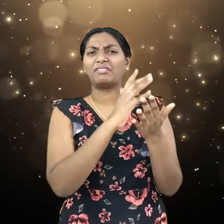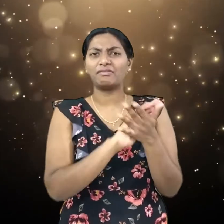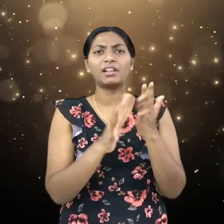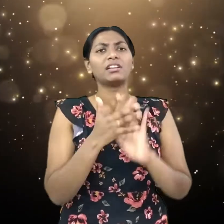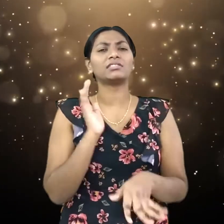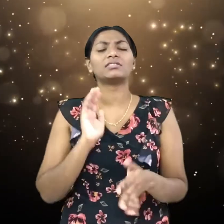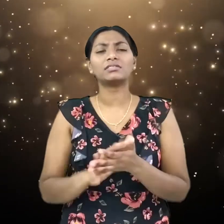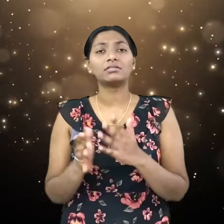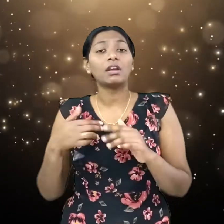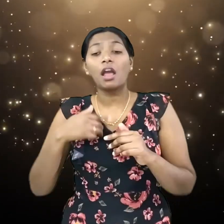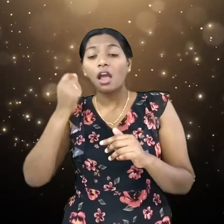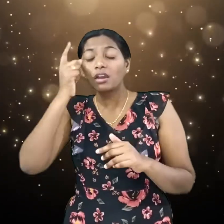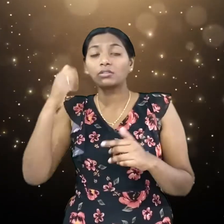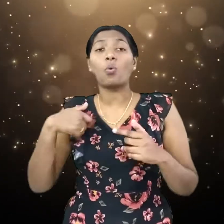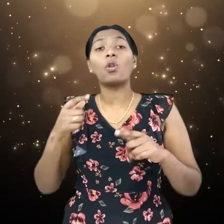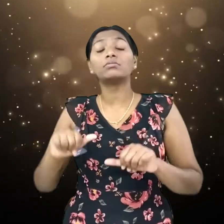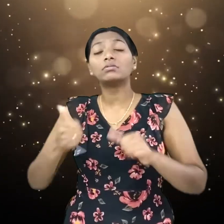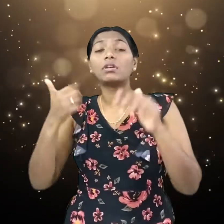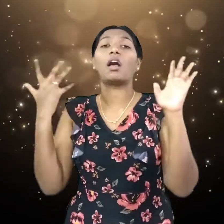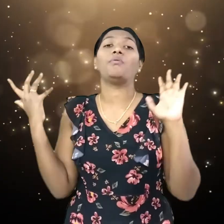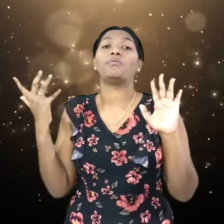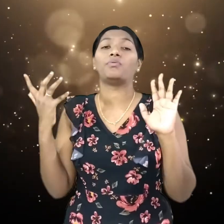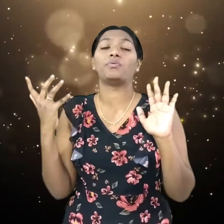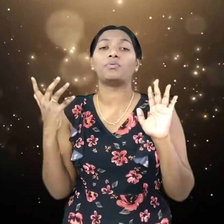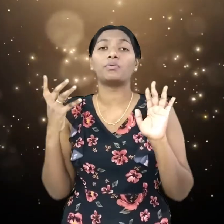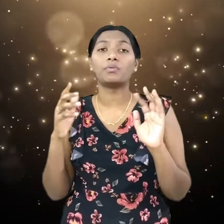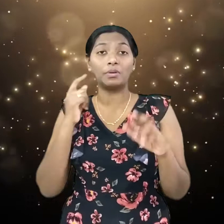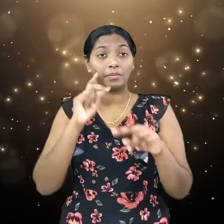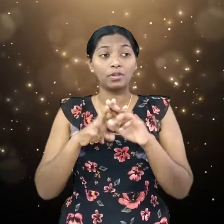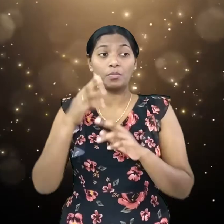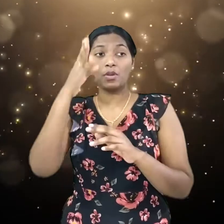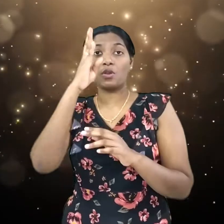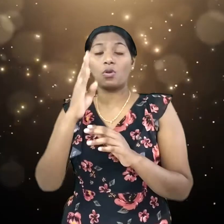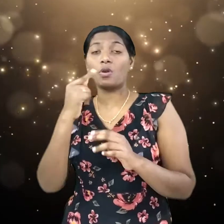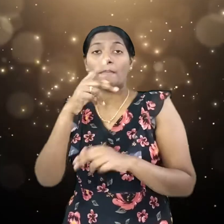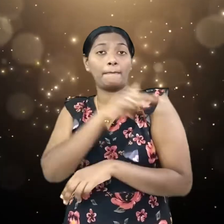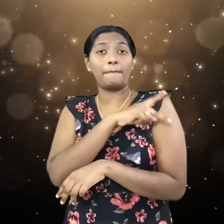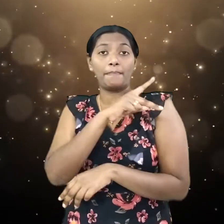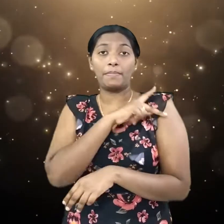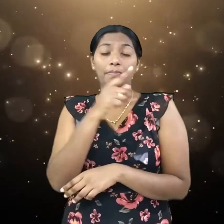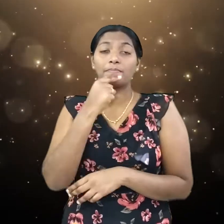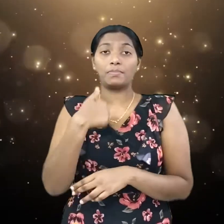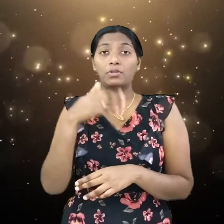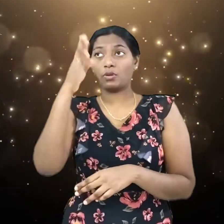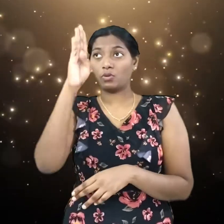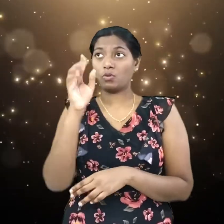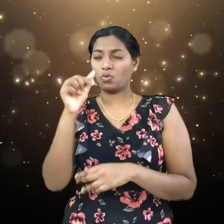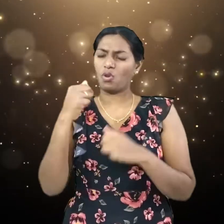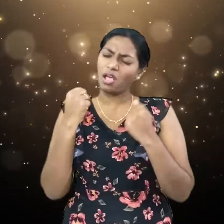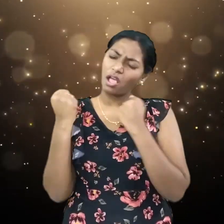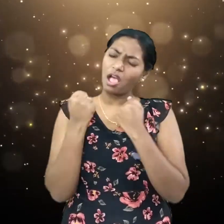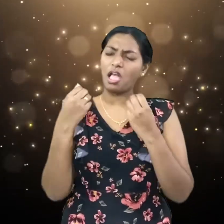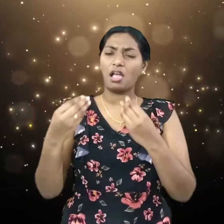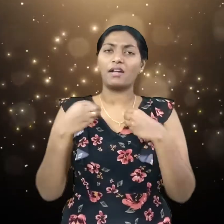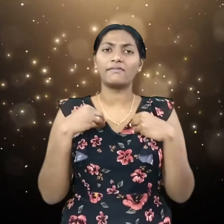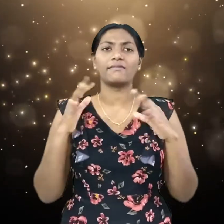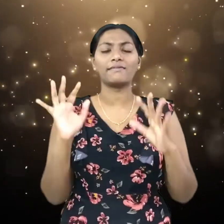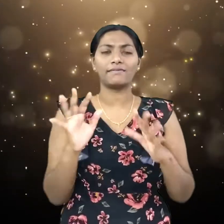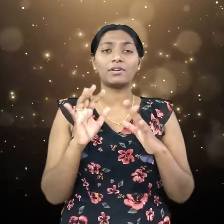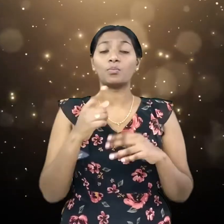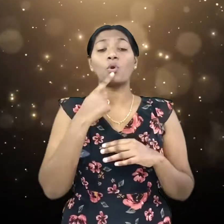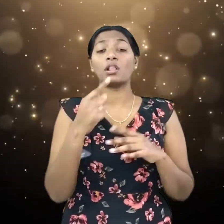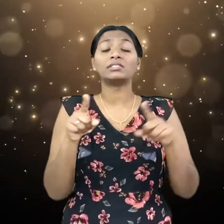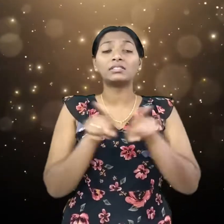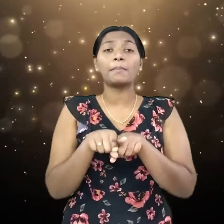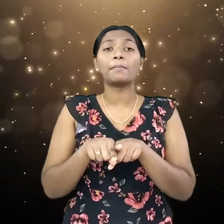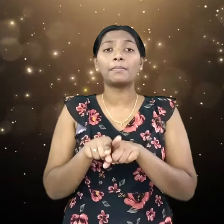लॉर्ड, हालेलुया। तो उसने क्या कहा, मुझ पर यह अनुग्रह हुआ, क्या हुआ, बोली मुझ पर अनुग्रह हुआ, मुझ पर